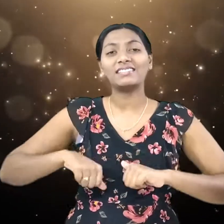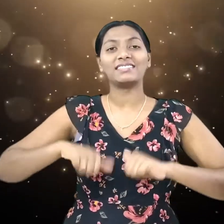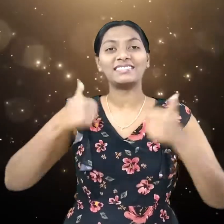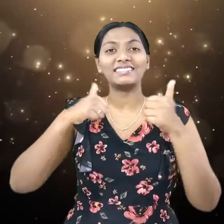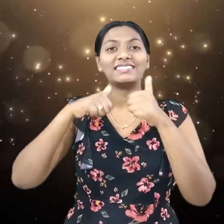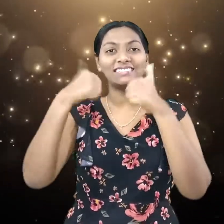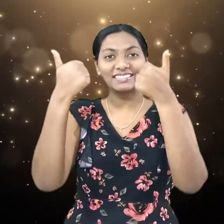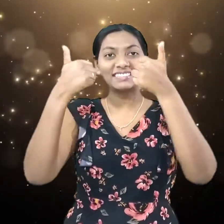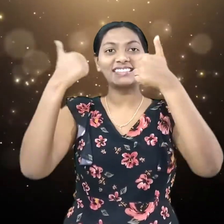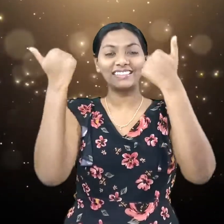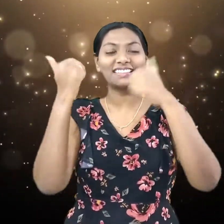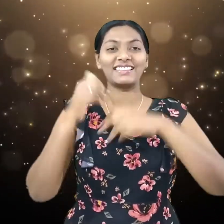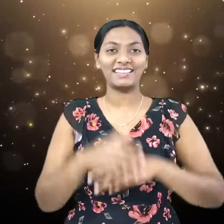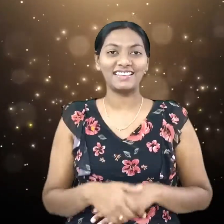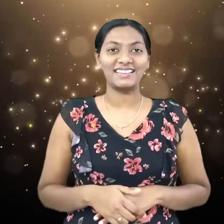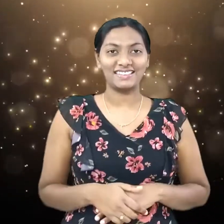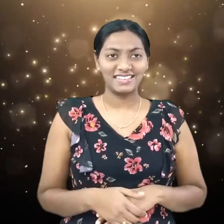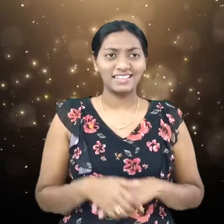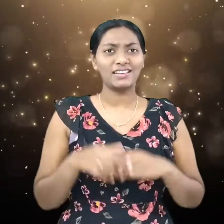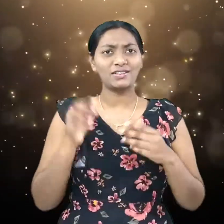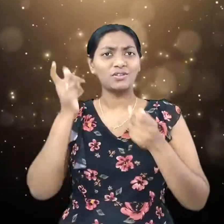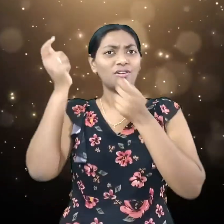जयवंत से बढ़कर